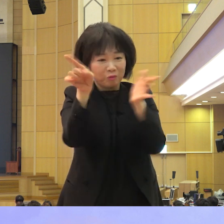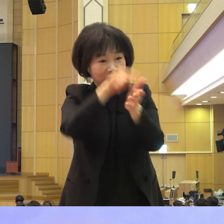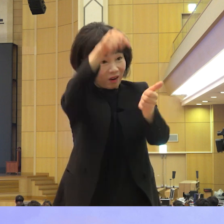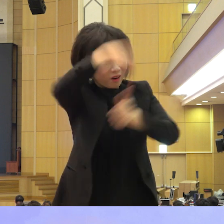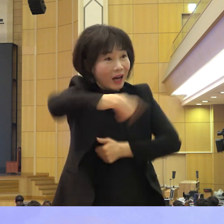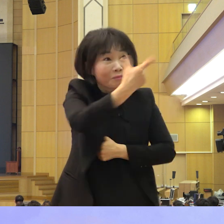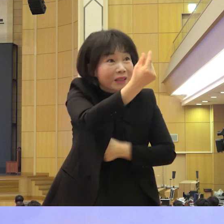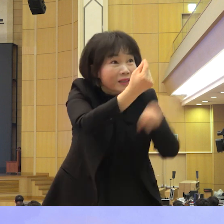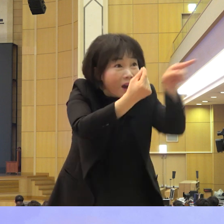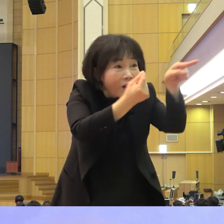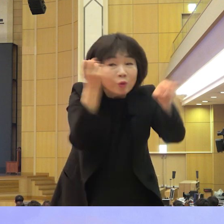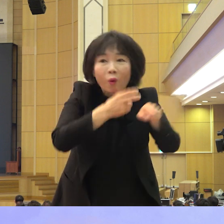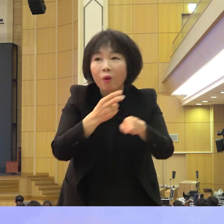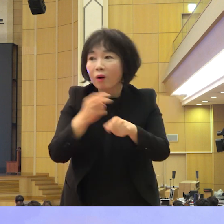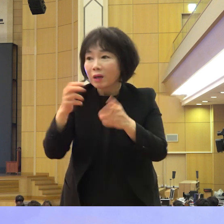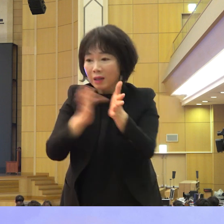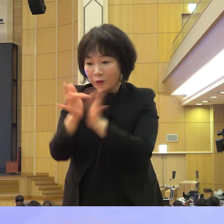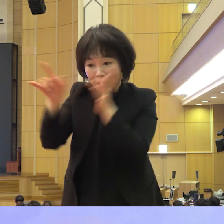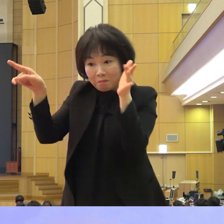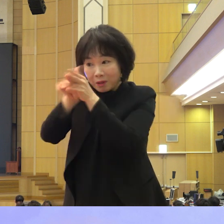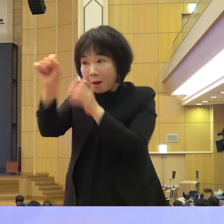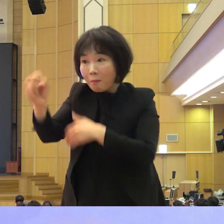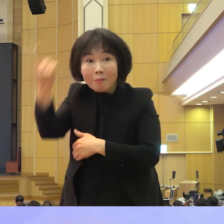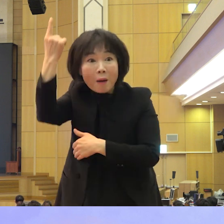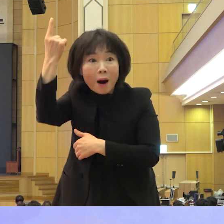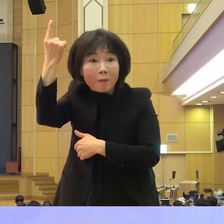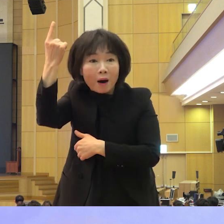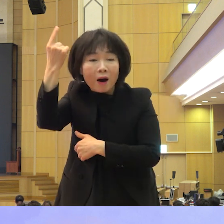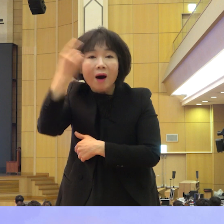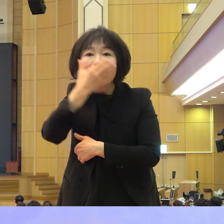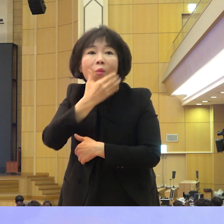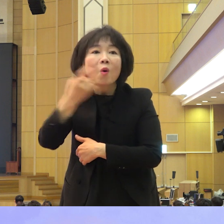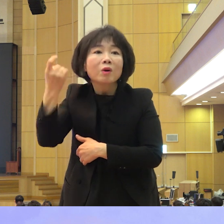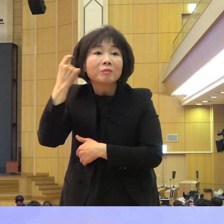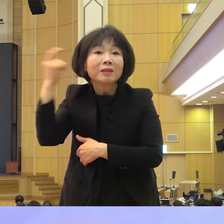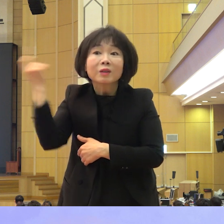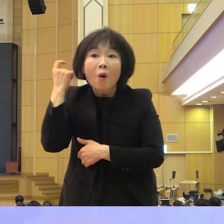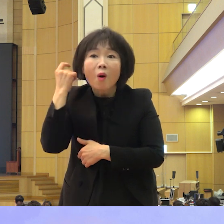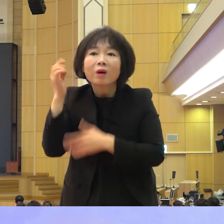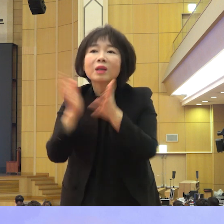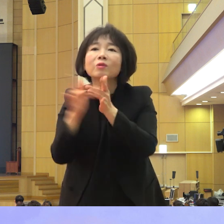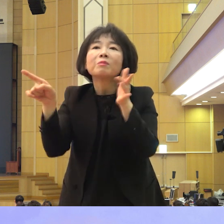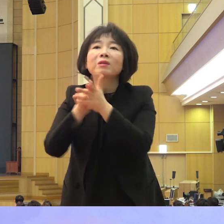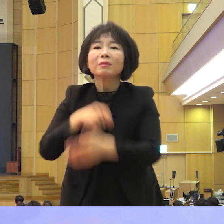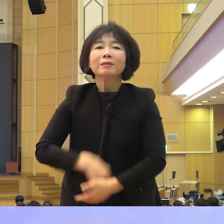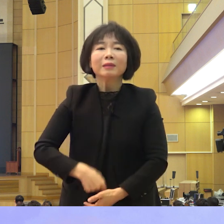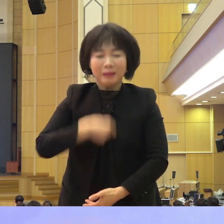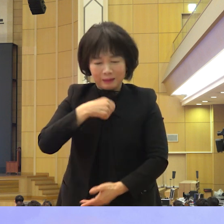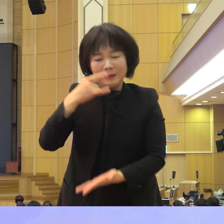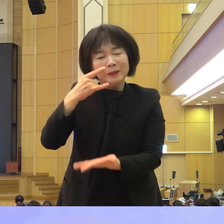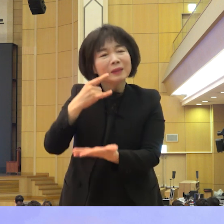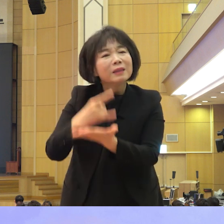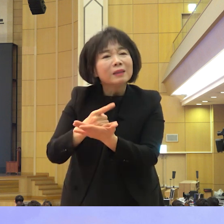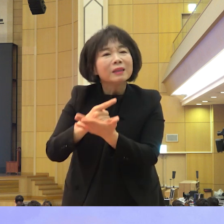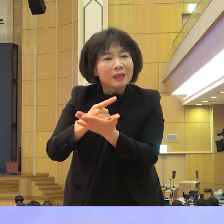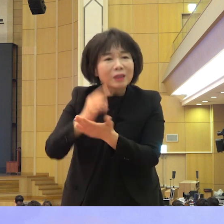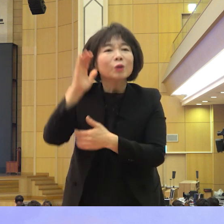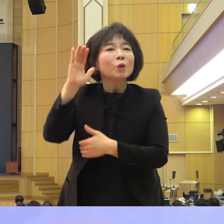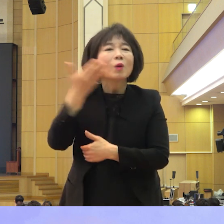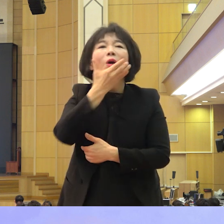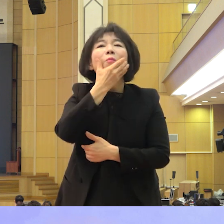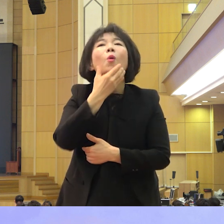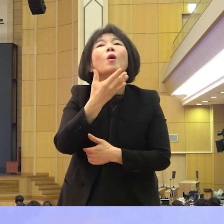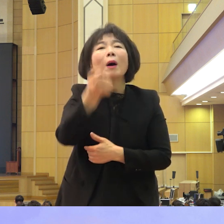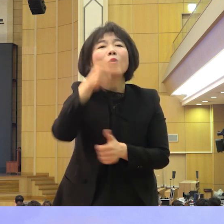믿음의 말씀이라고 하는 이 복음도 결국엔 예수 믿으라고 하는 말씀이고, 율법도 예수 믿으라는 말씀이고,